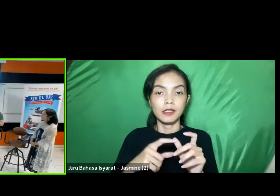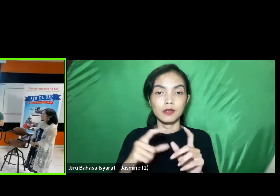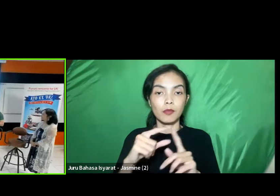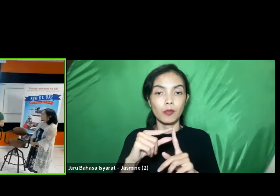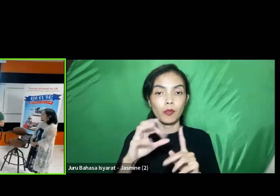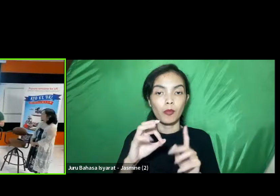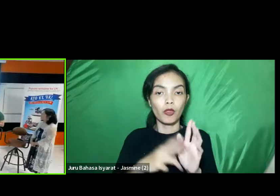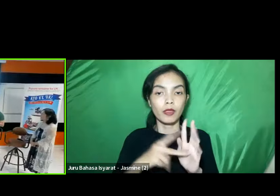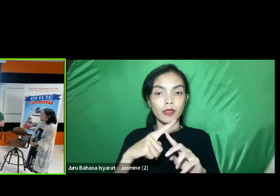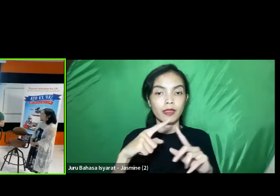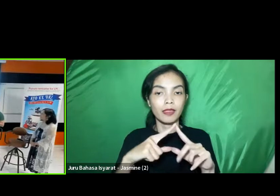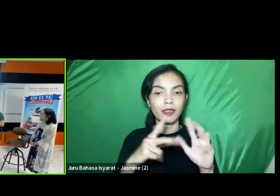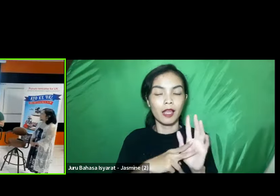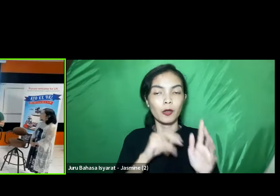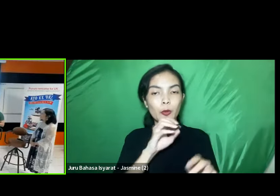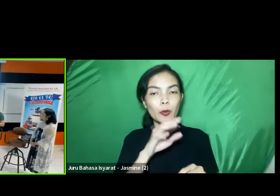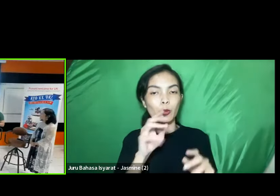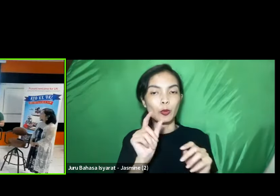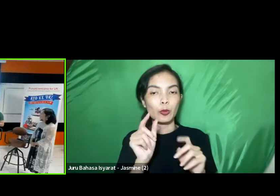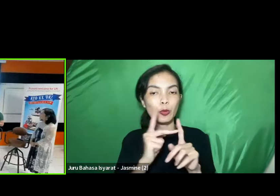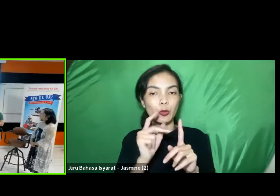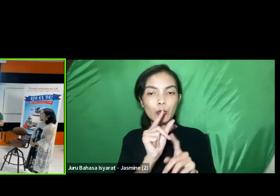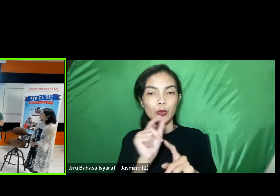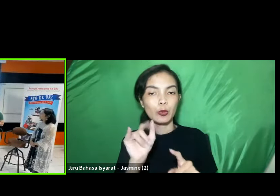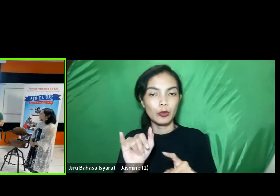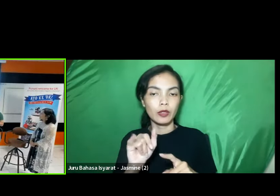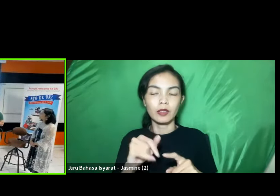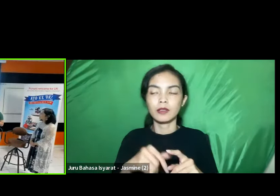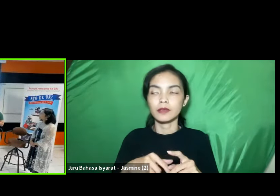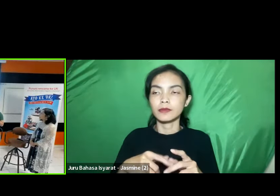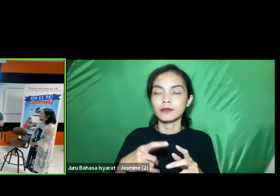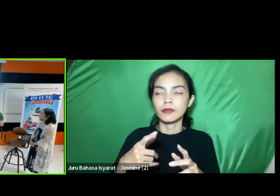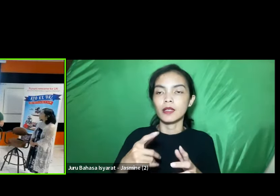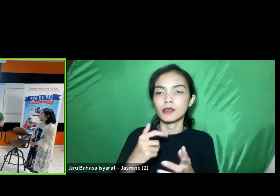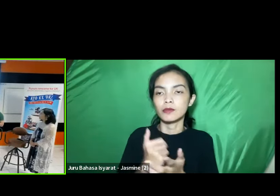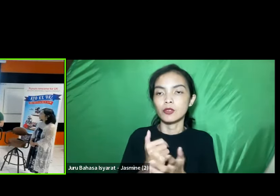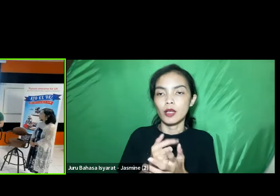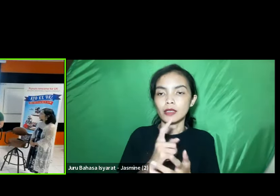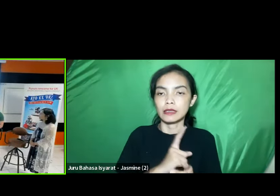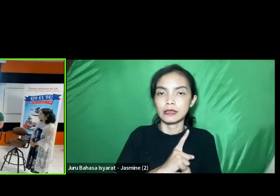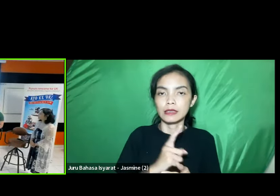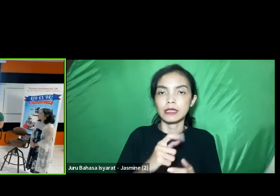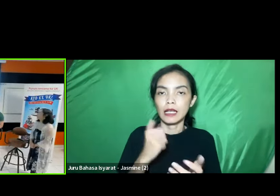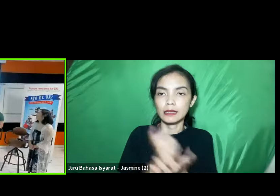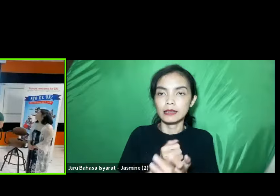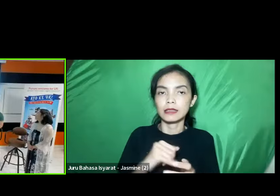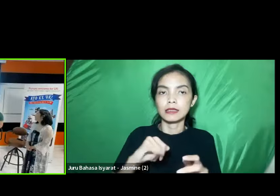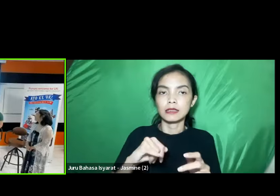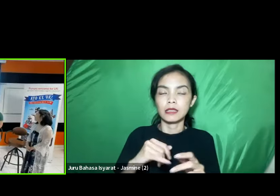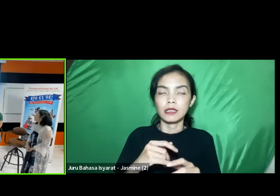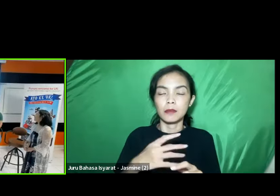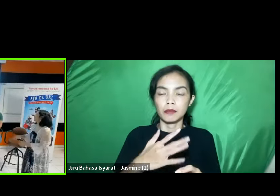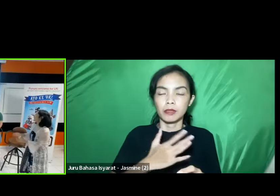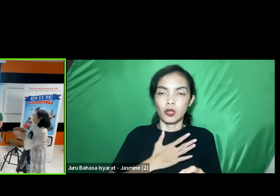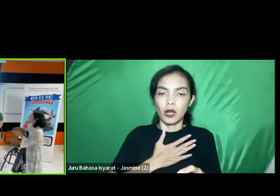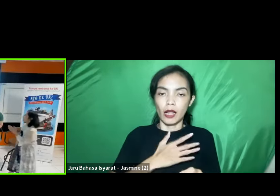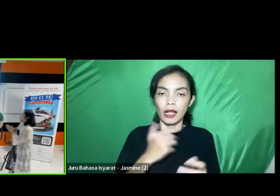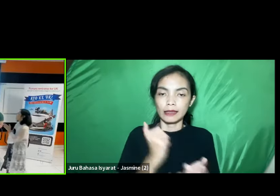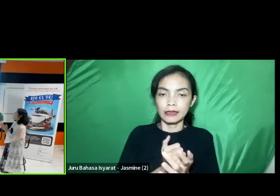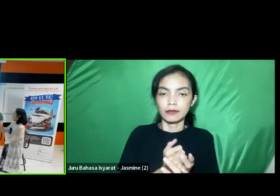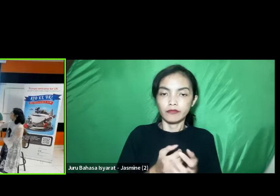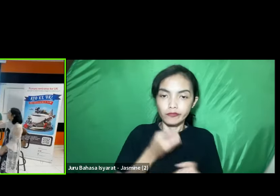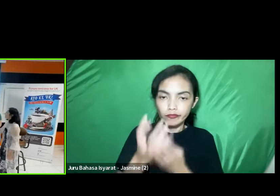bolehan harus mencitaka natural dan juga sesuai dengan personality kalian itu aja sih sukses semuanya